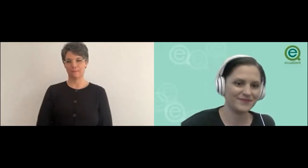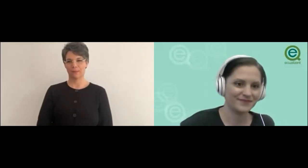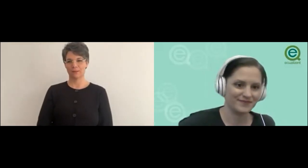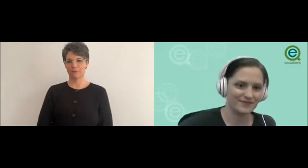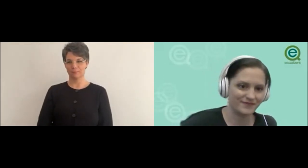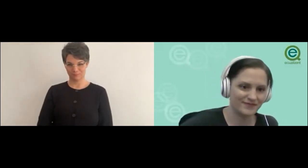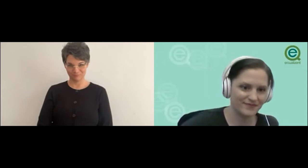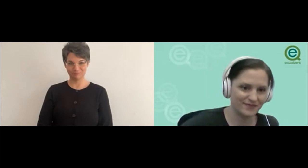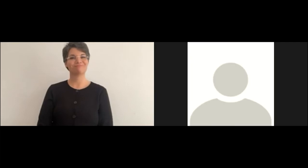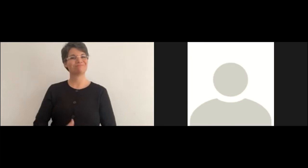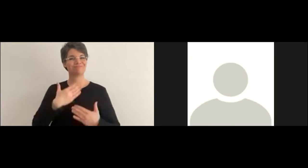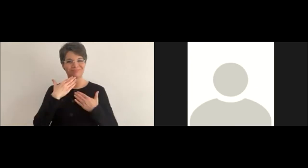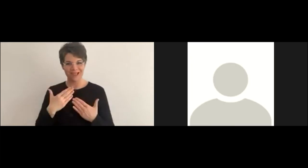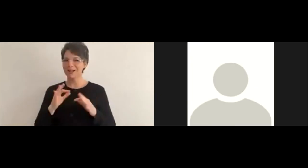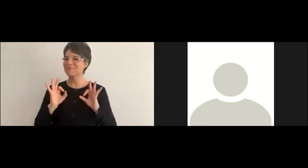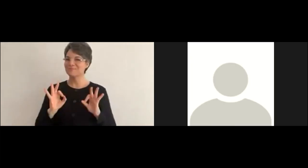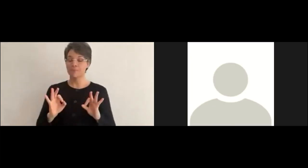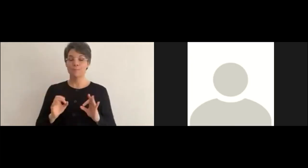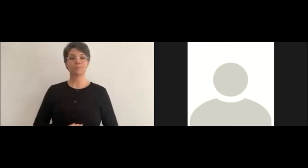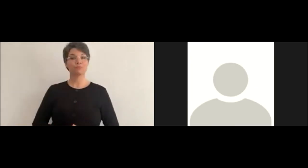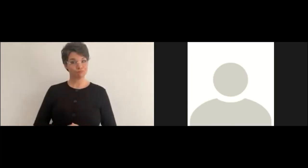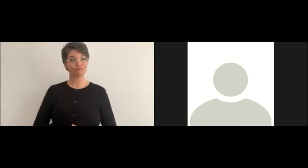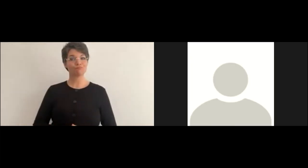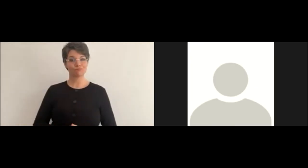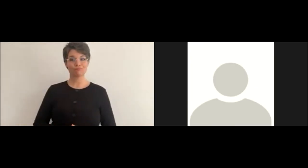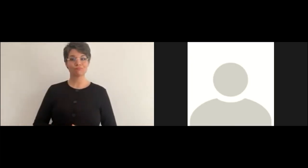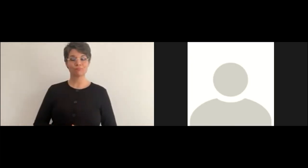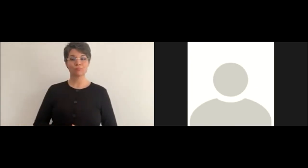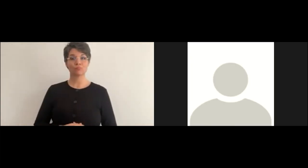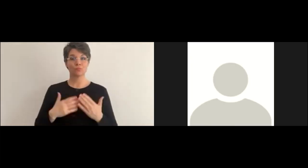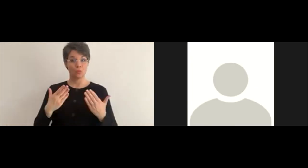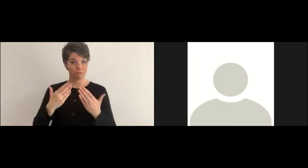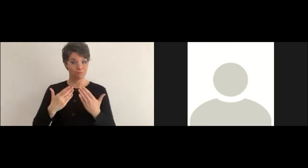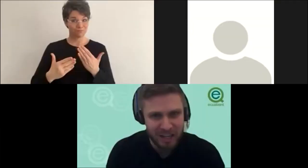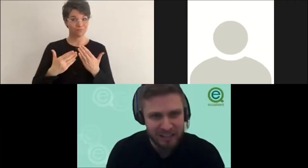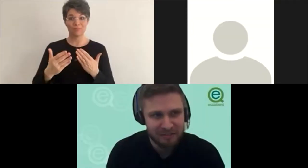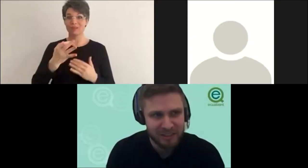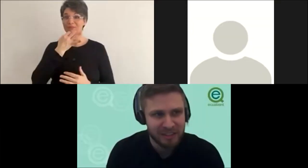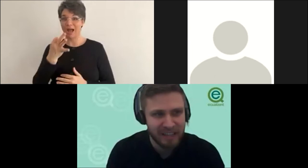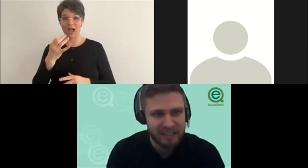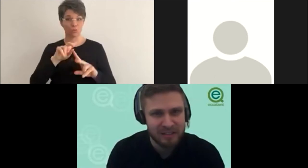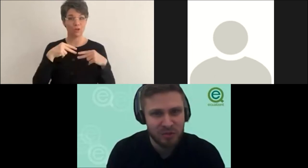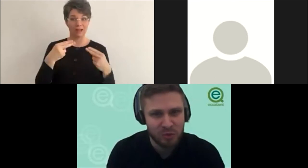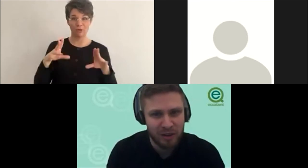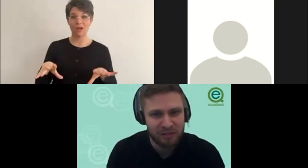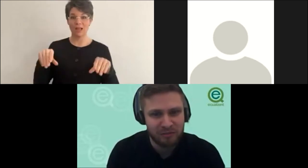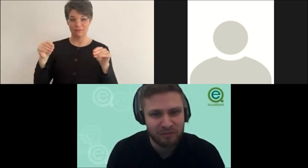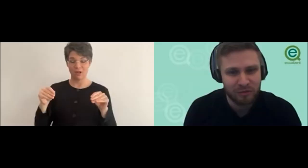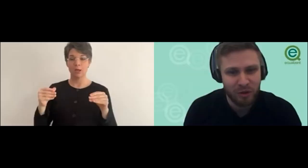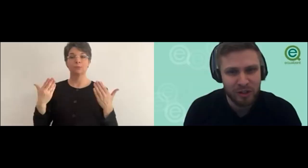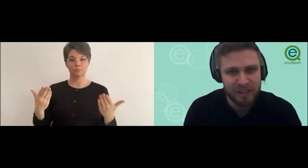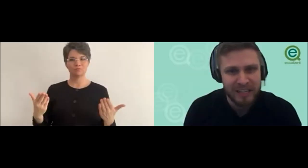Danke für den Einblick. Wir werden dann in Kürze mit den Fragen und Antworten starten, was wir gerne so